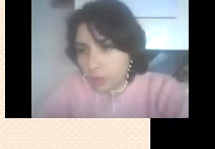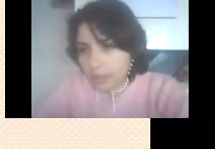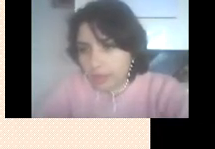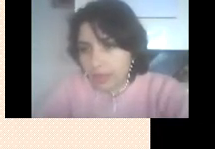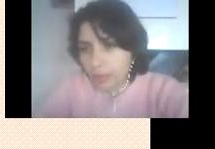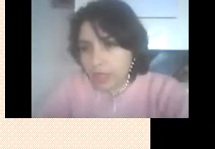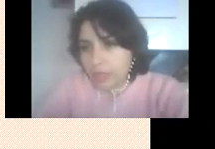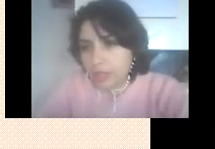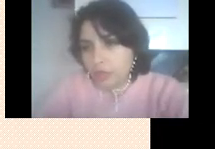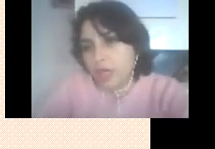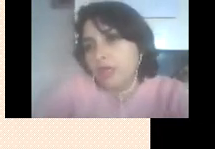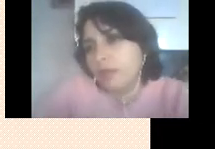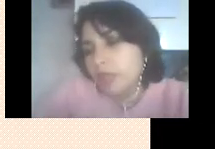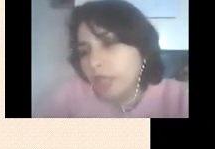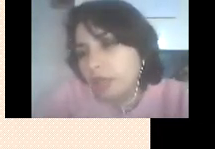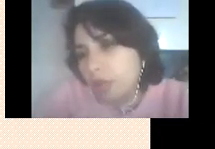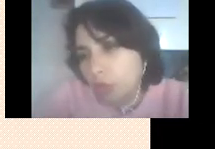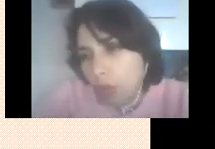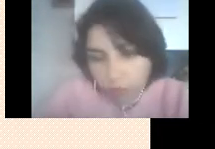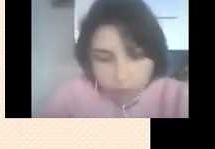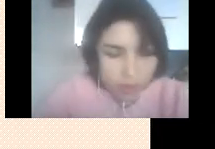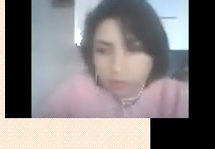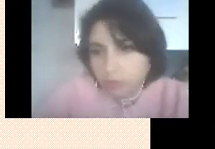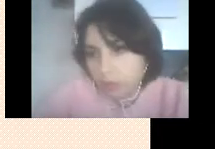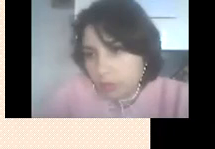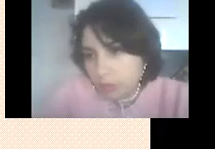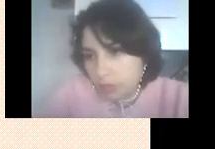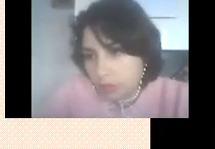Ya, Tomás, a ver, dime. ¿Qué está haciendo la niña? Tienes que activar tu audio.